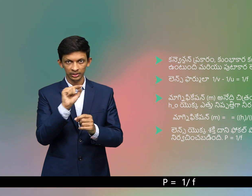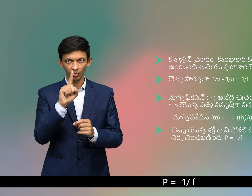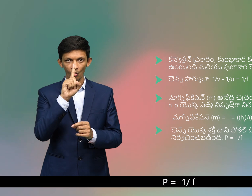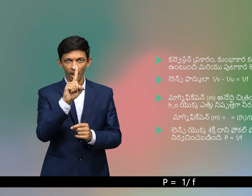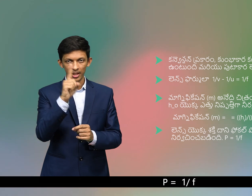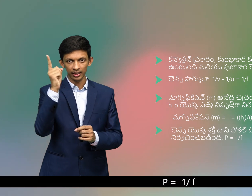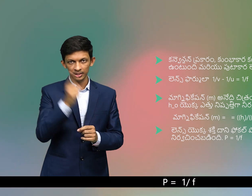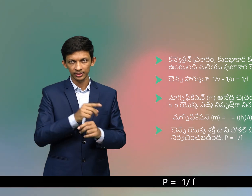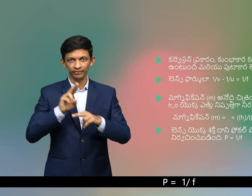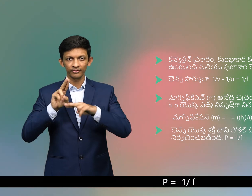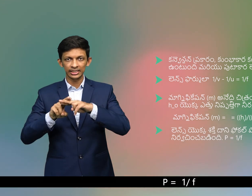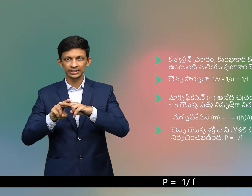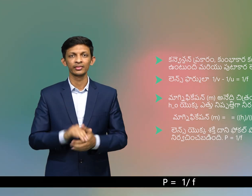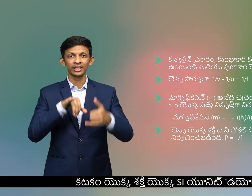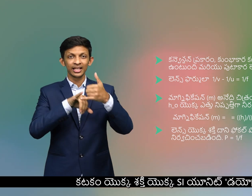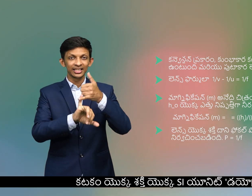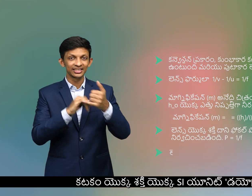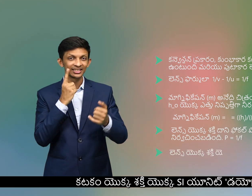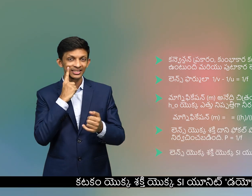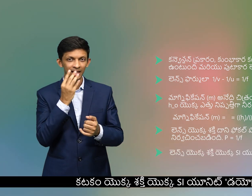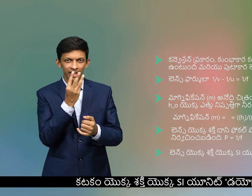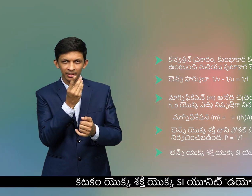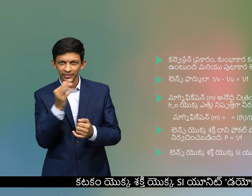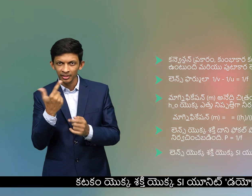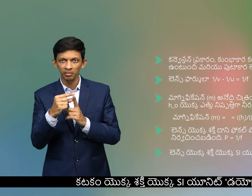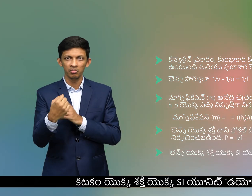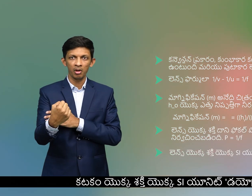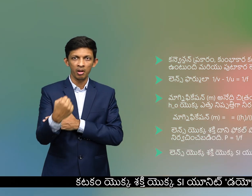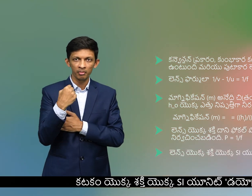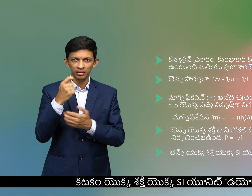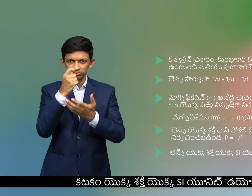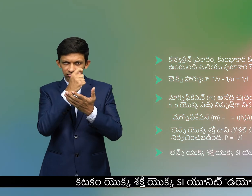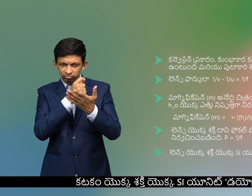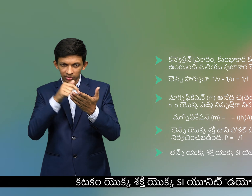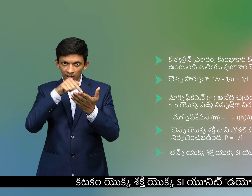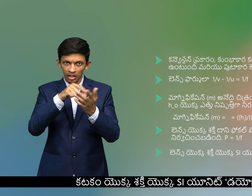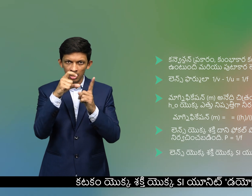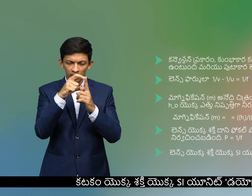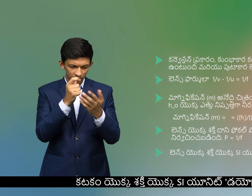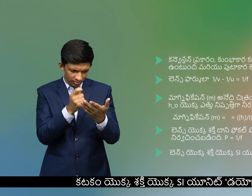1/f. కటకం యొక్క శక్తి యొక్క SI యూనిట్ డయోప్ట్రే D.